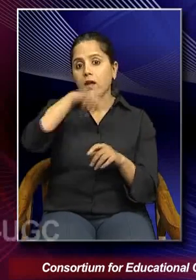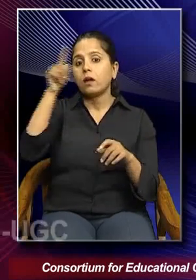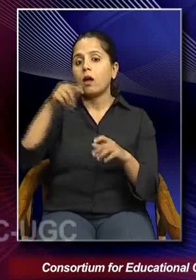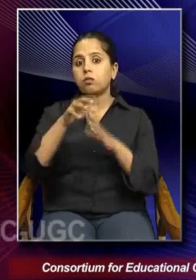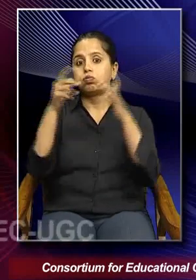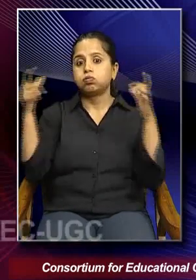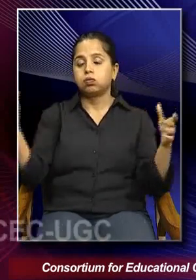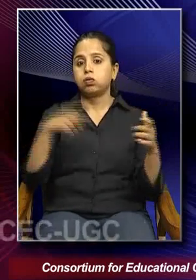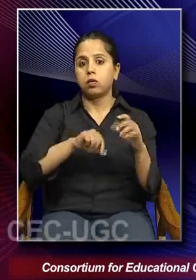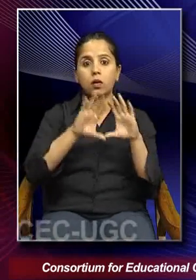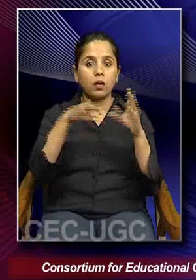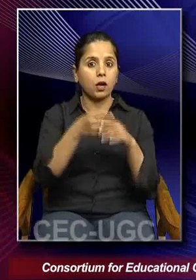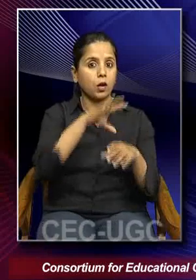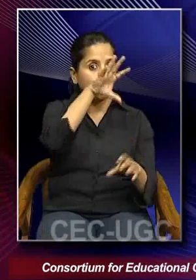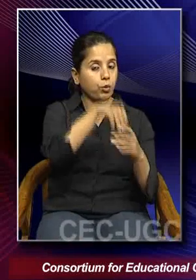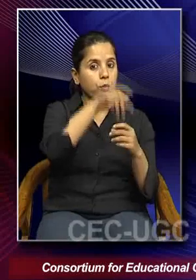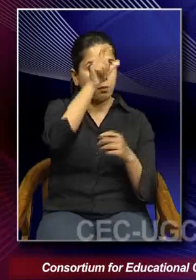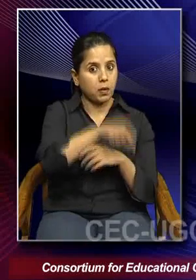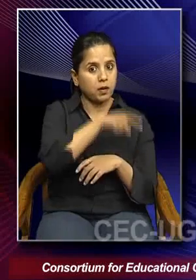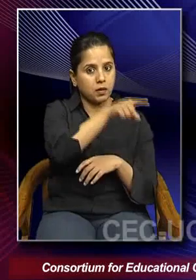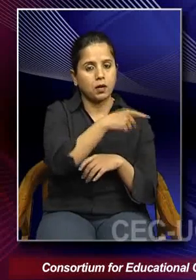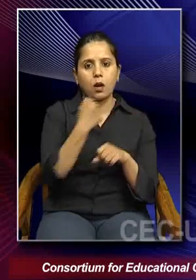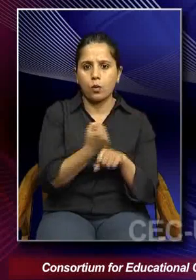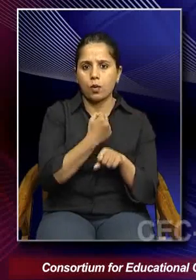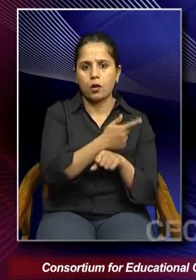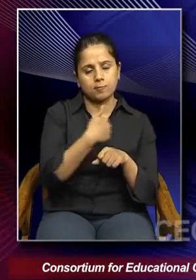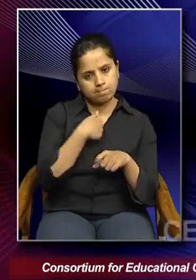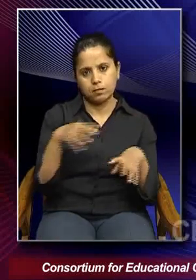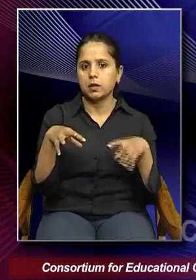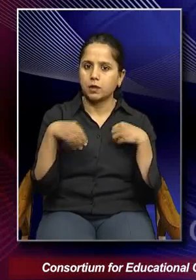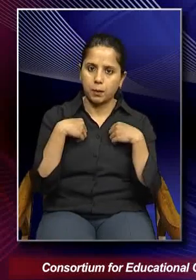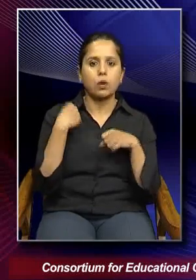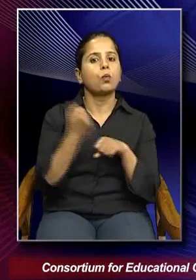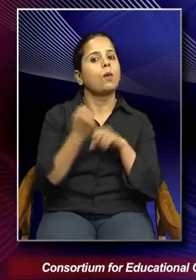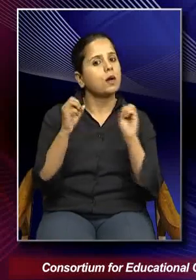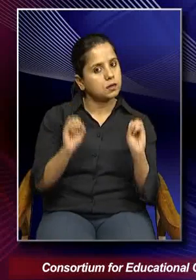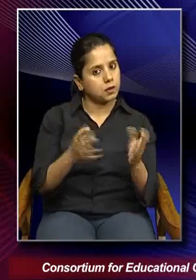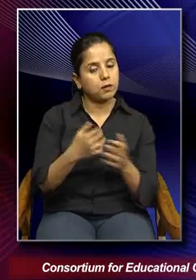संपादक मंडल में उन्होंने कार्य करना स्वीकार किया